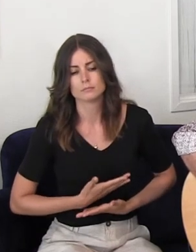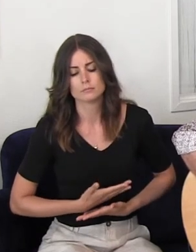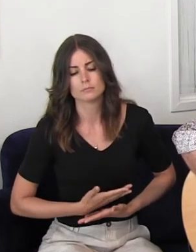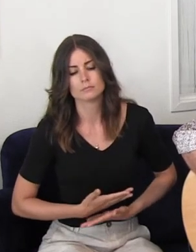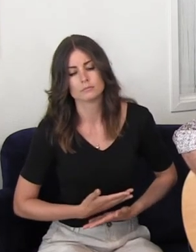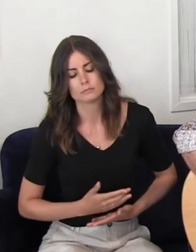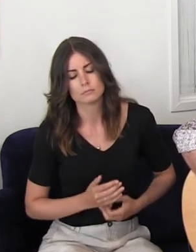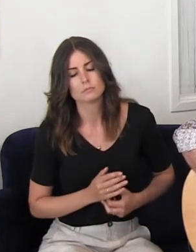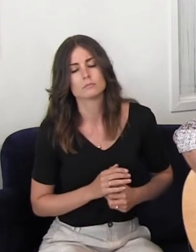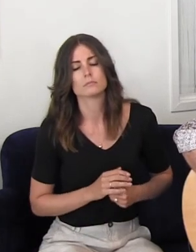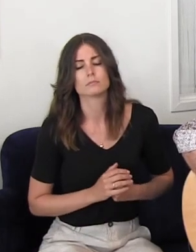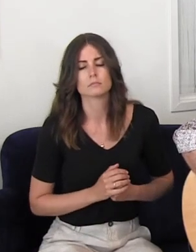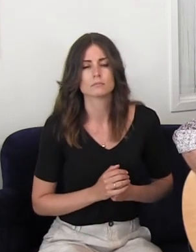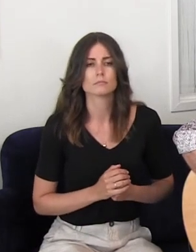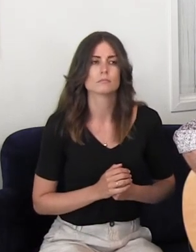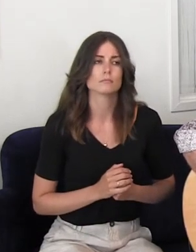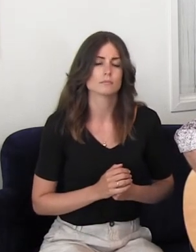sorgsen och tung.